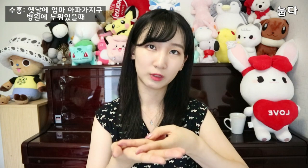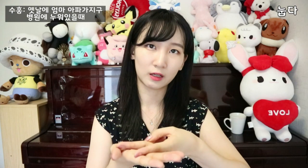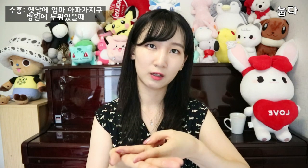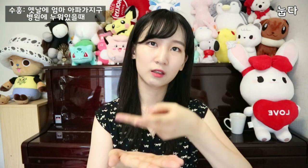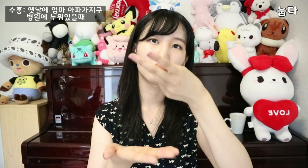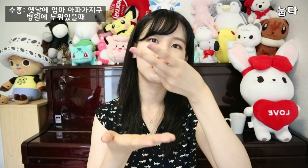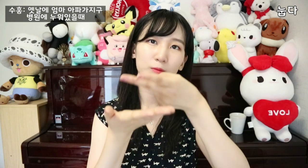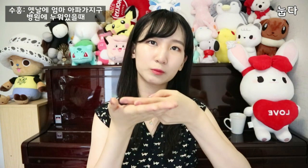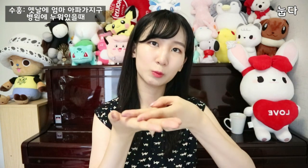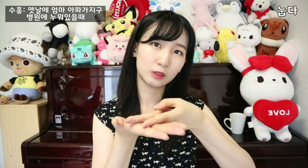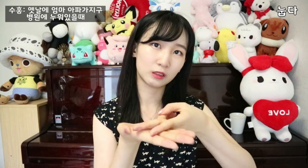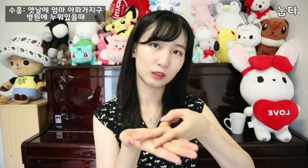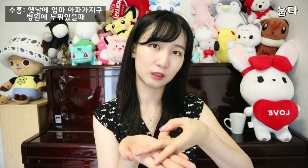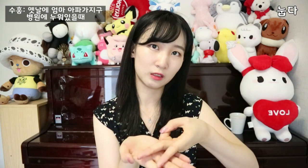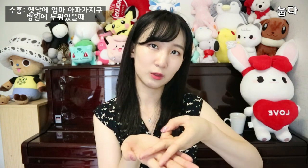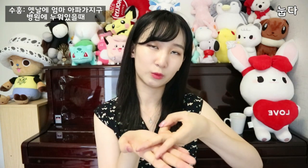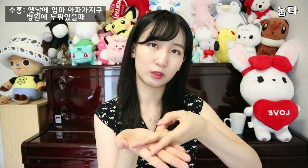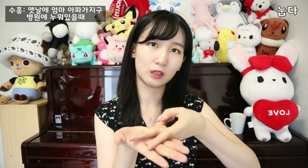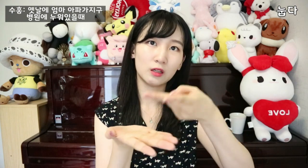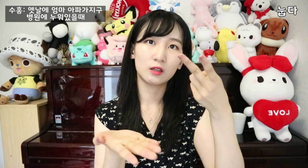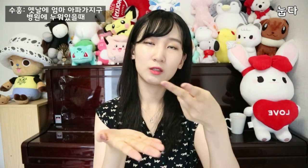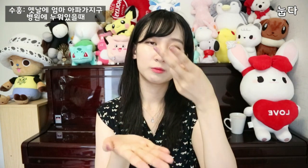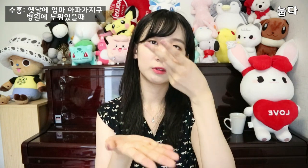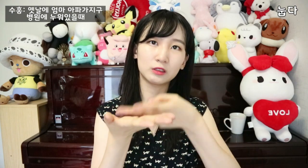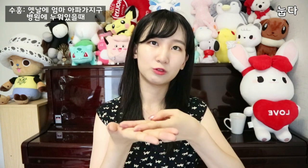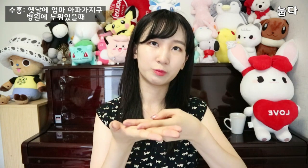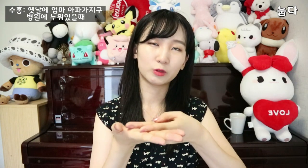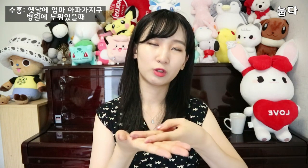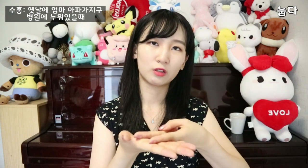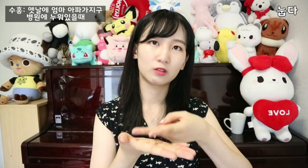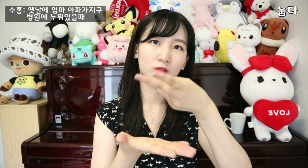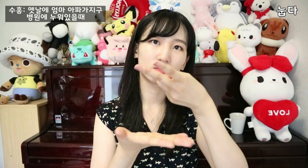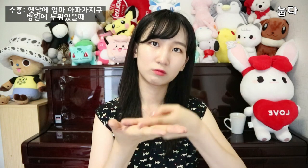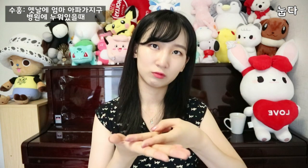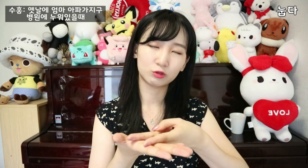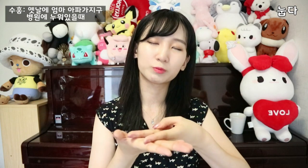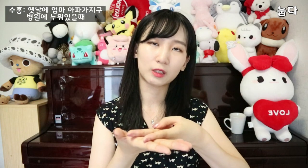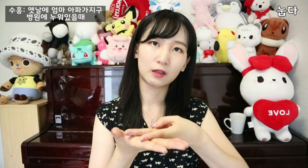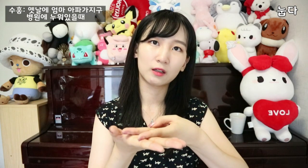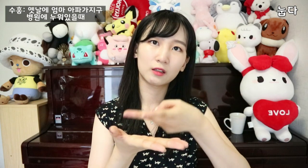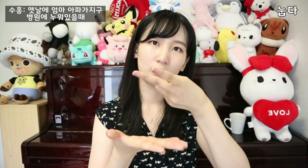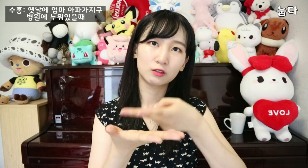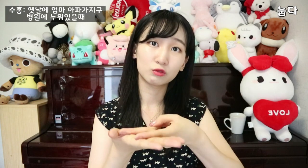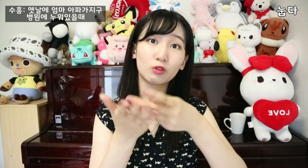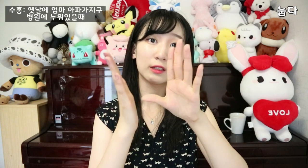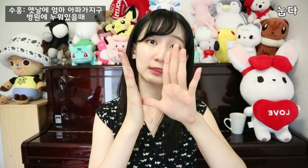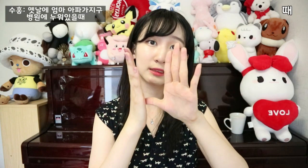눕다. 손바닥에다가 이렇게 V를 눕혀줘요. 눕다. 누워있을